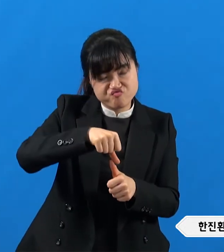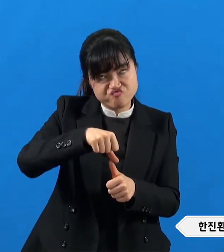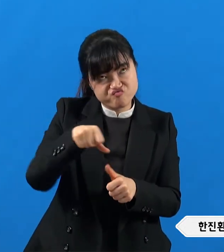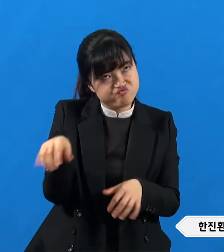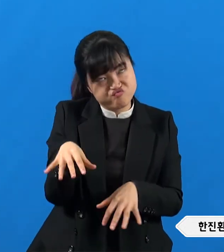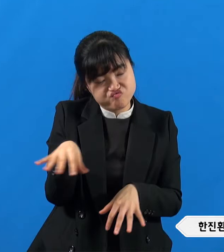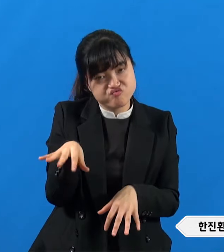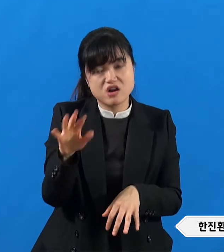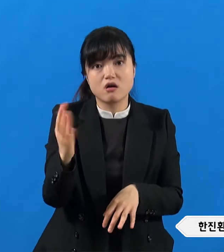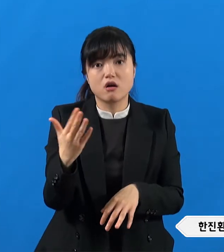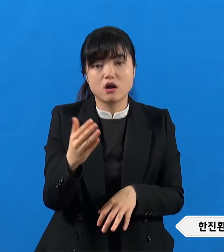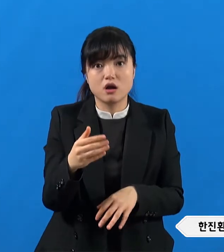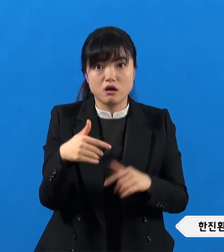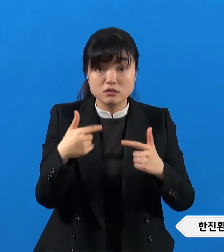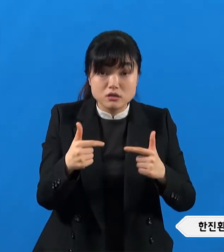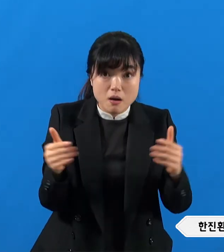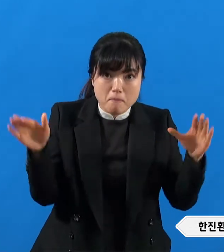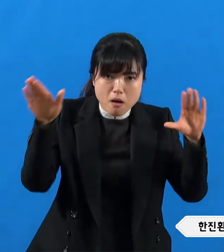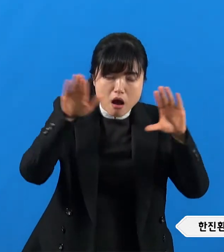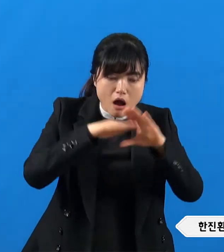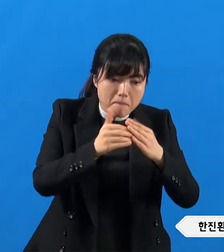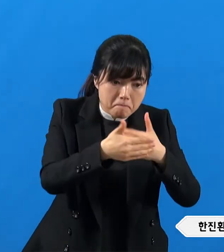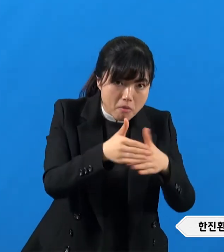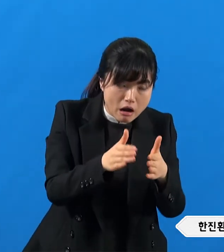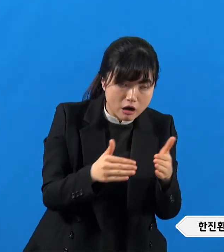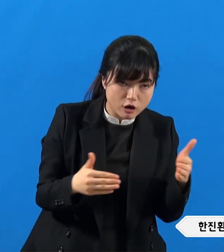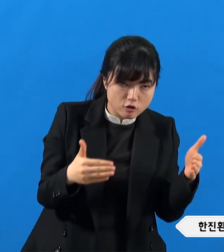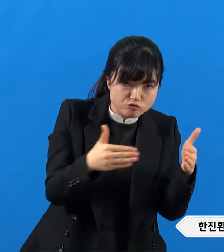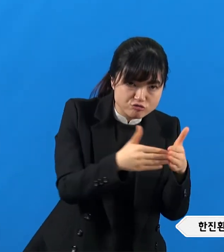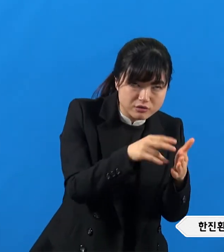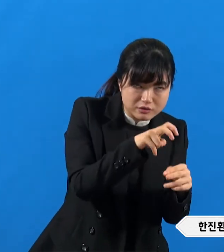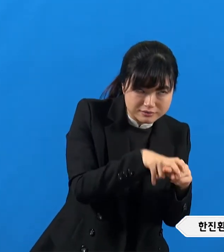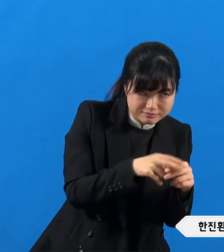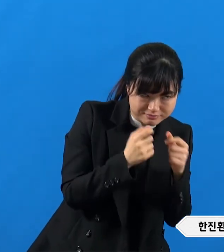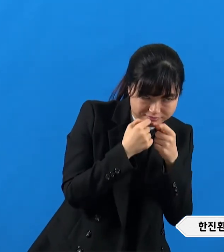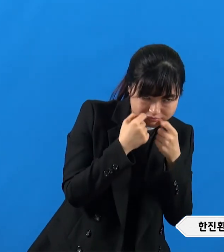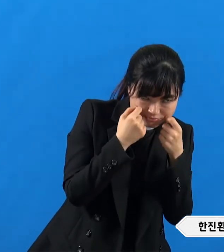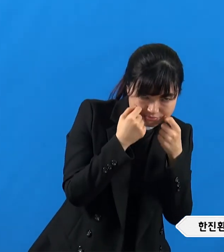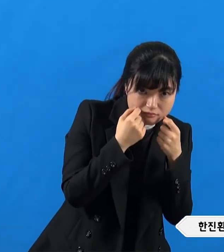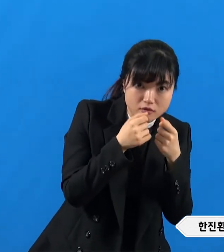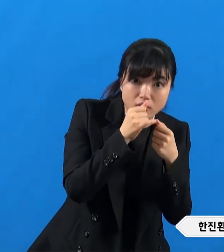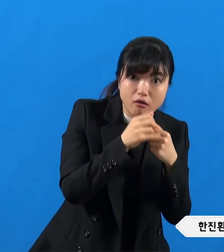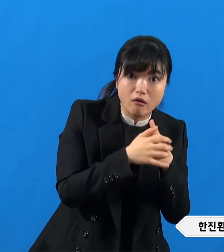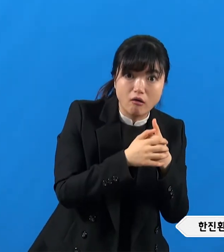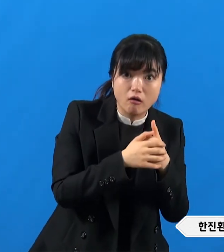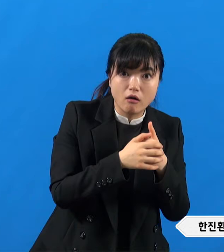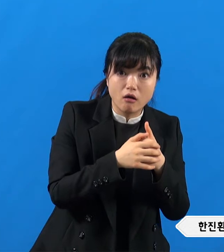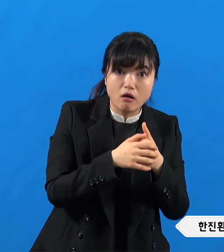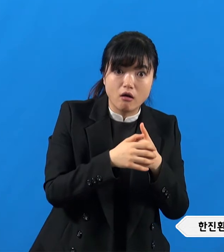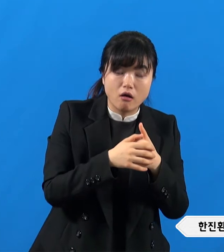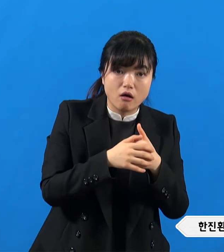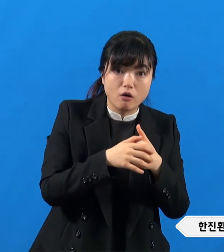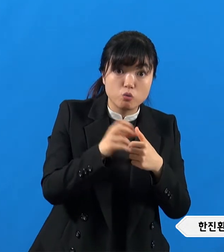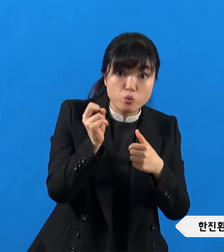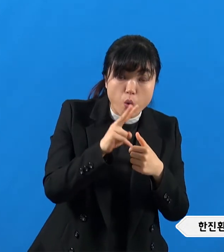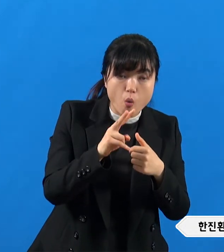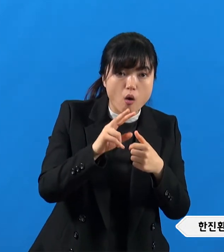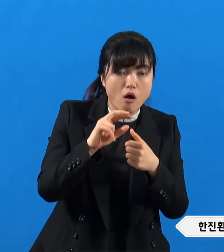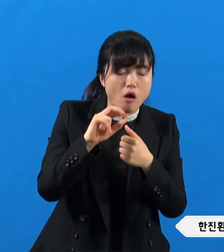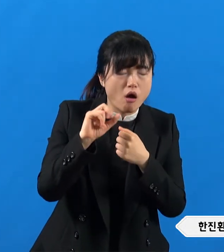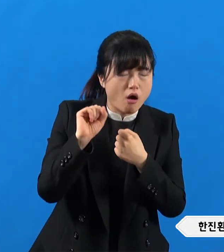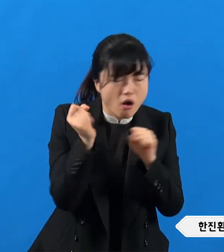늘 방구석 한 구석에 앉아서 야릇하게 웃고 있습니다. 그러다가 시도 때도 없이 픽픽 가출을